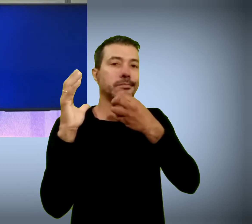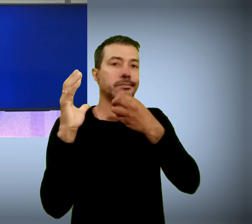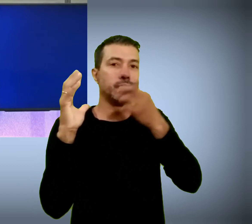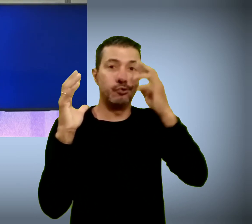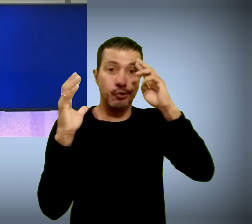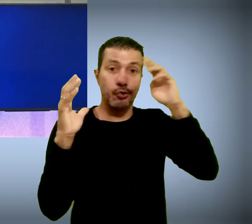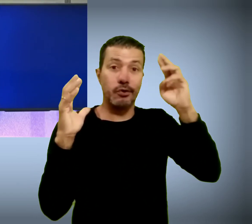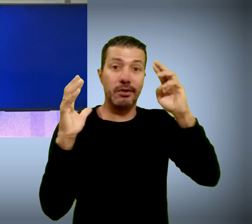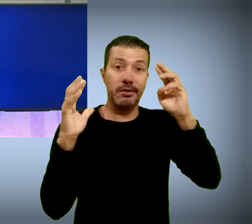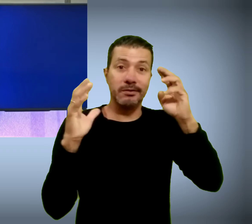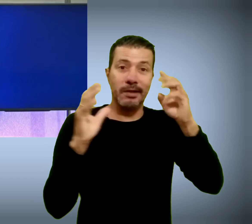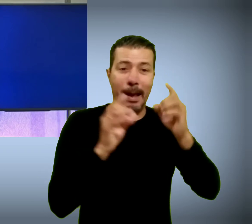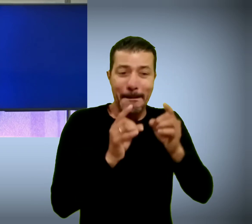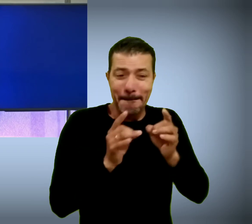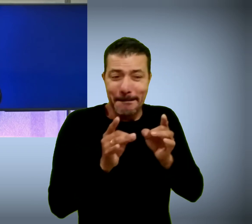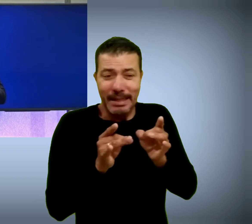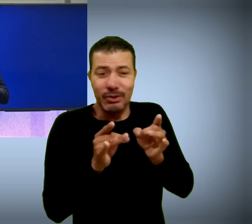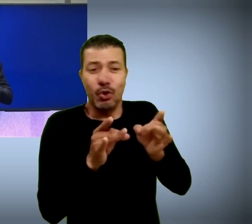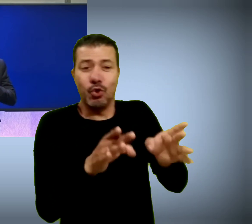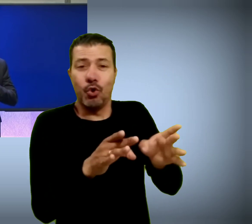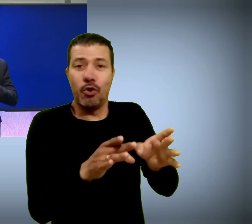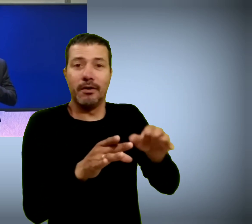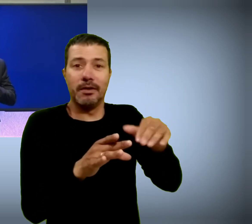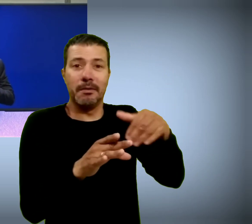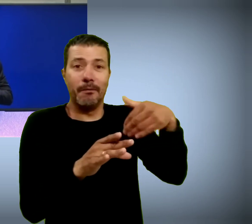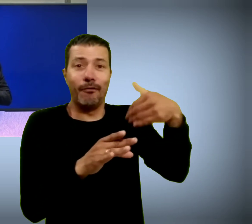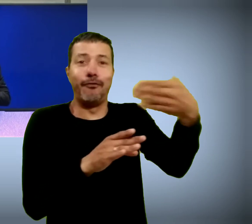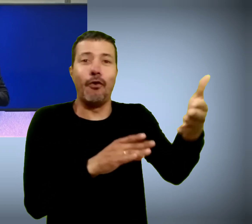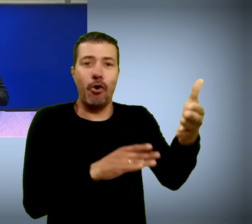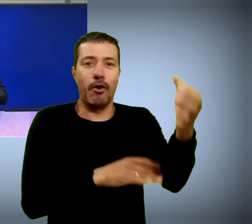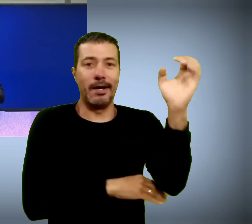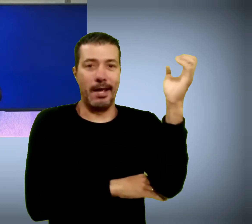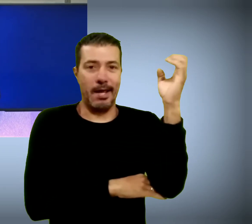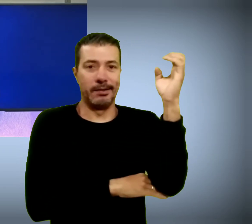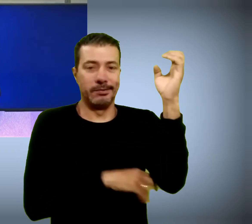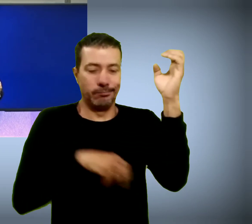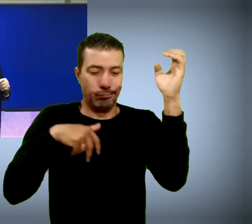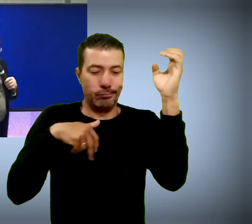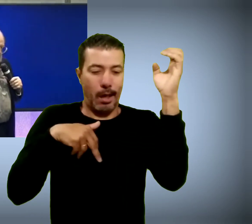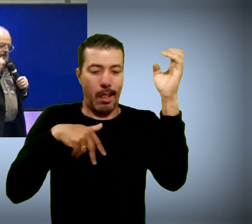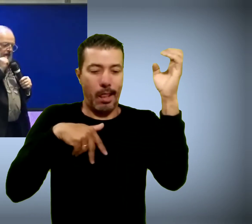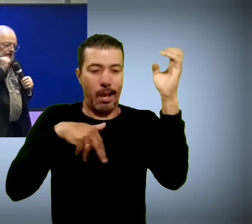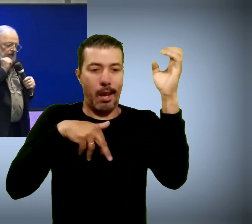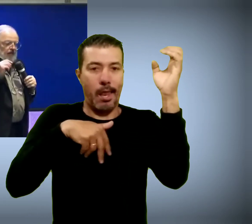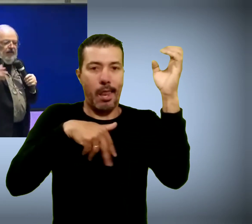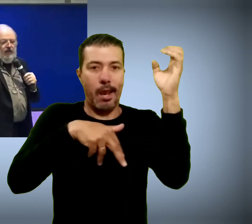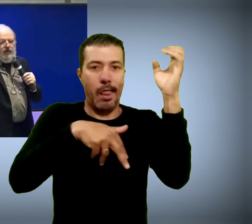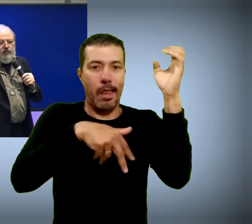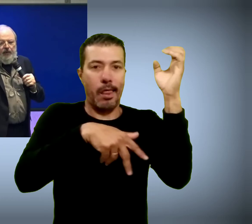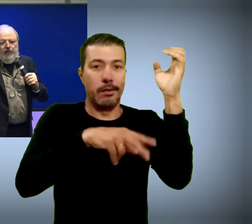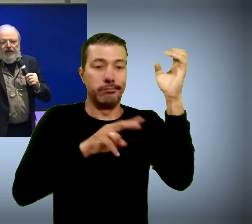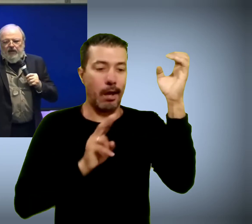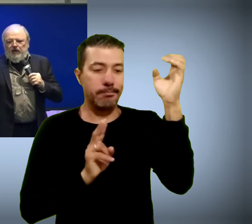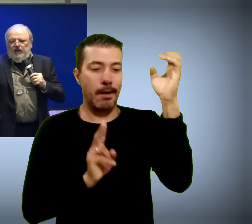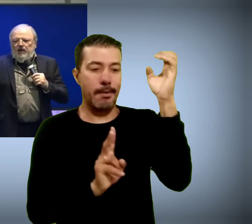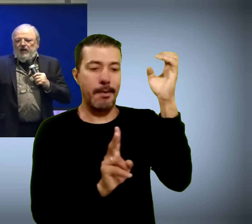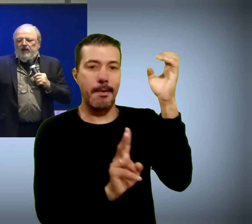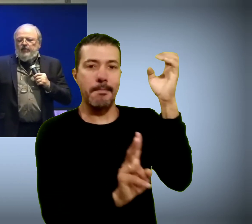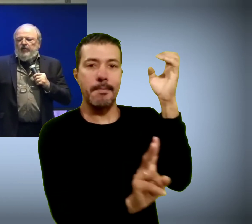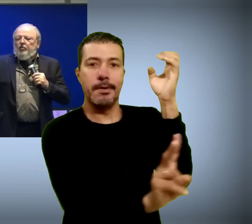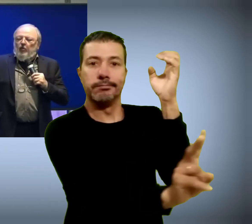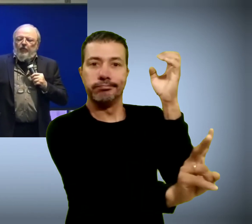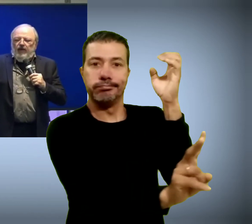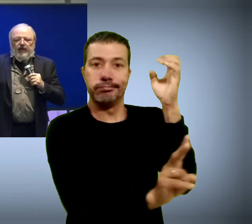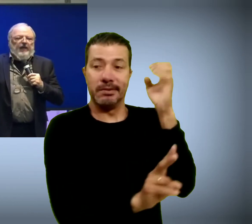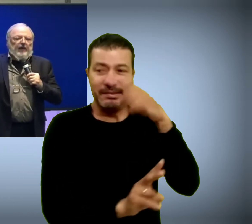Senhor Deus, pois, o lançou fora do jardim do Éden, para lavrar a terra de que fora tomado. Então, Adão, eu não vou permitir